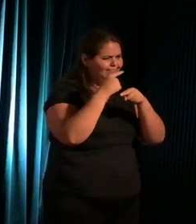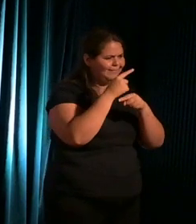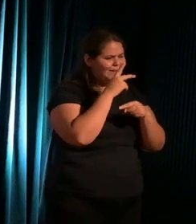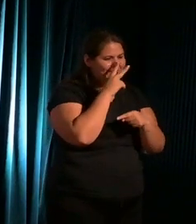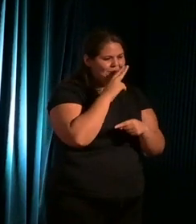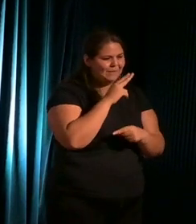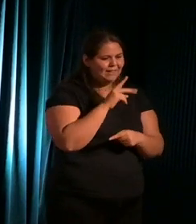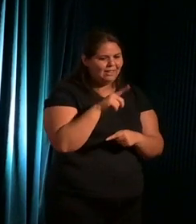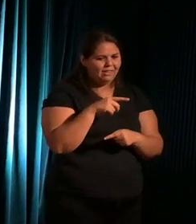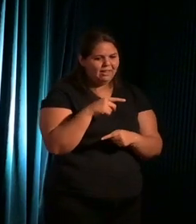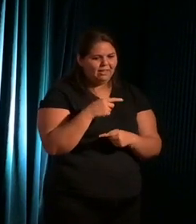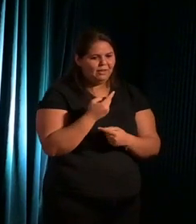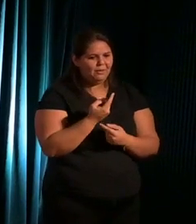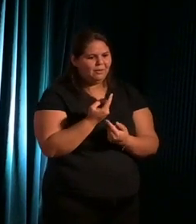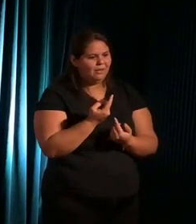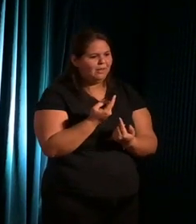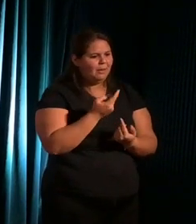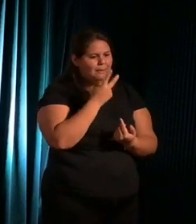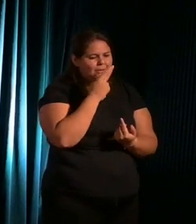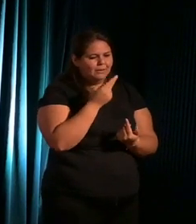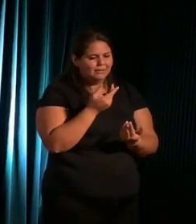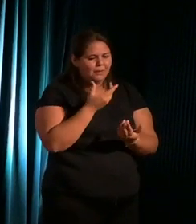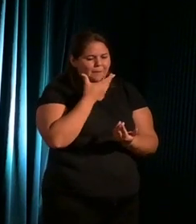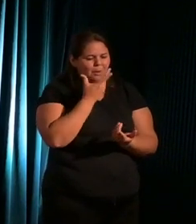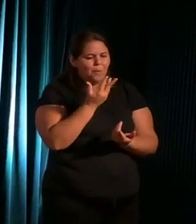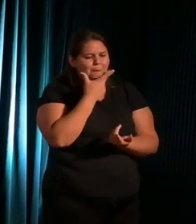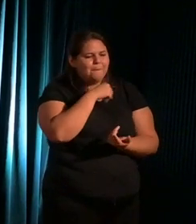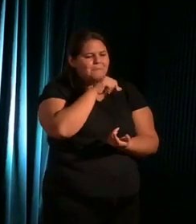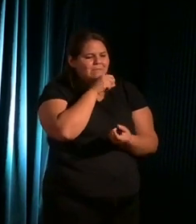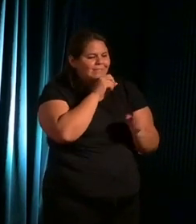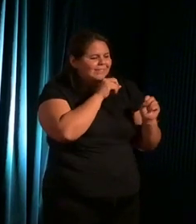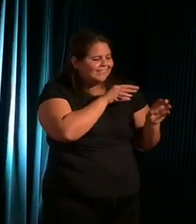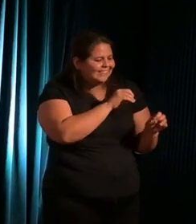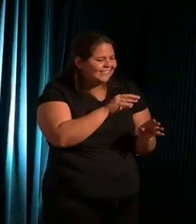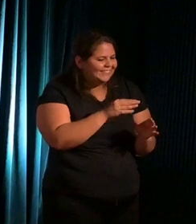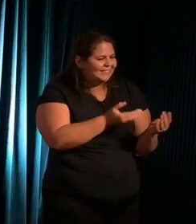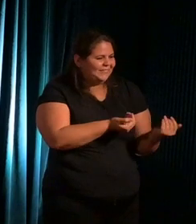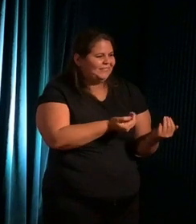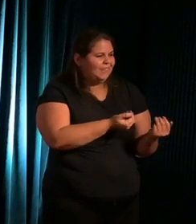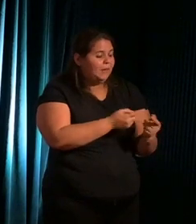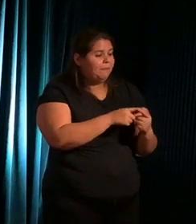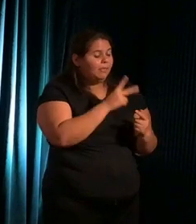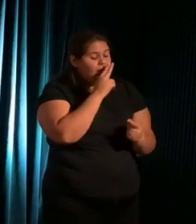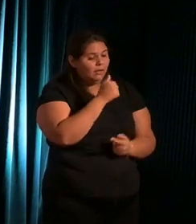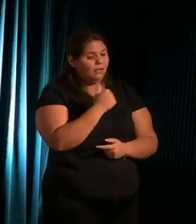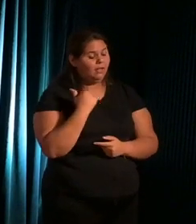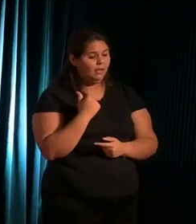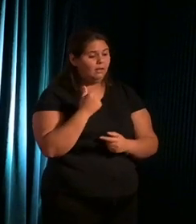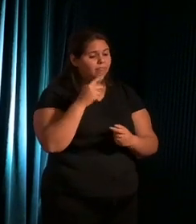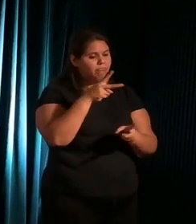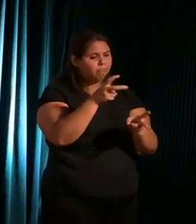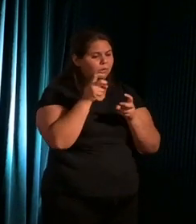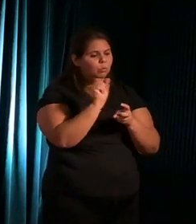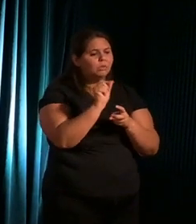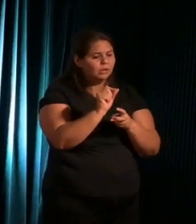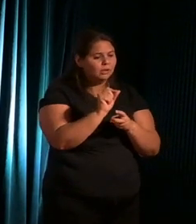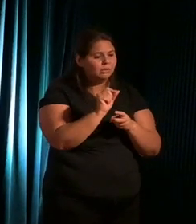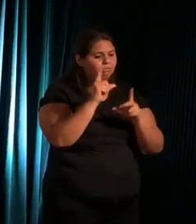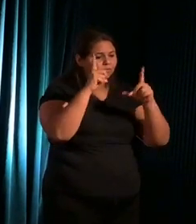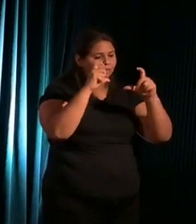vai da juventude, que percebeu na fotografia uma possibilidade enorme de